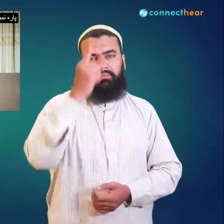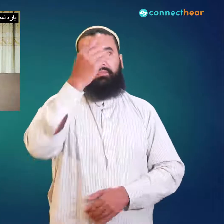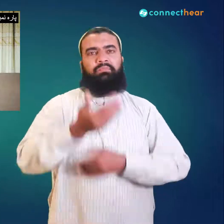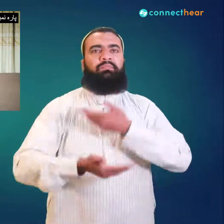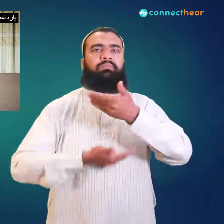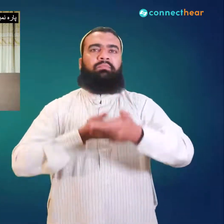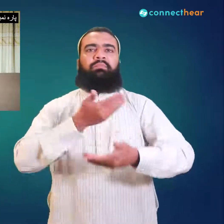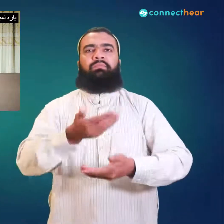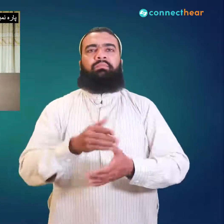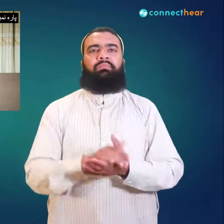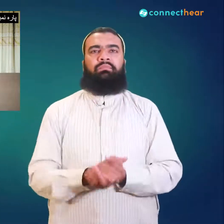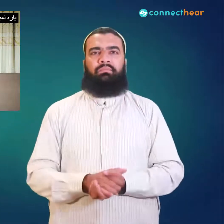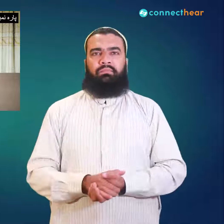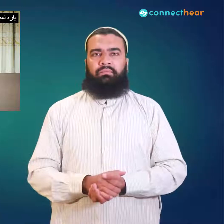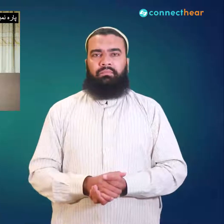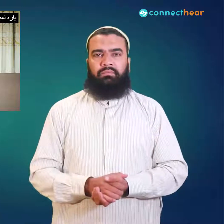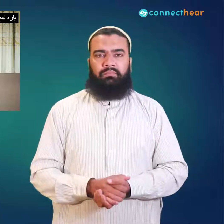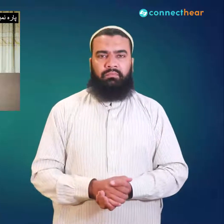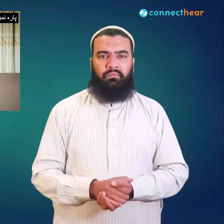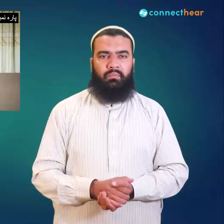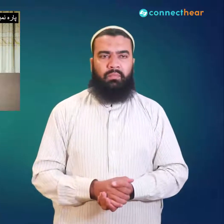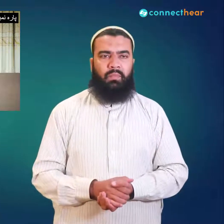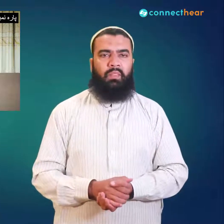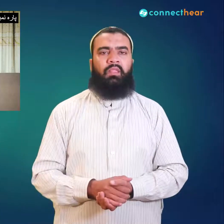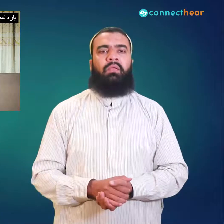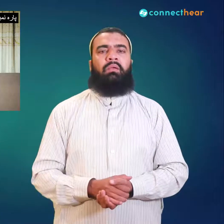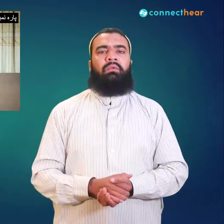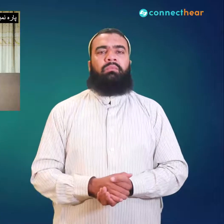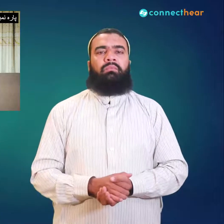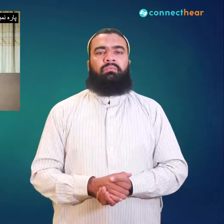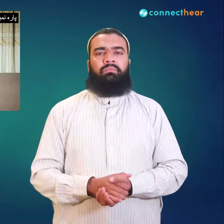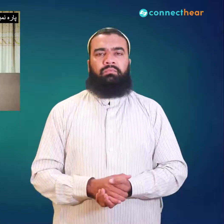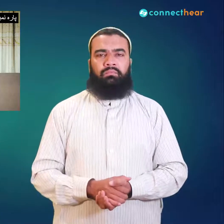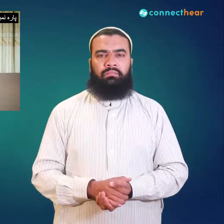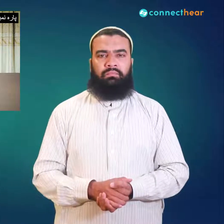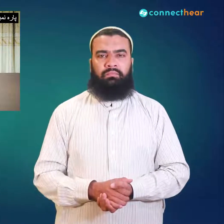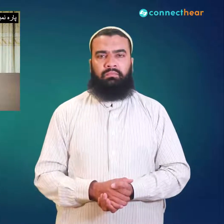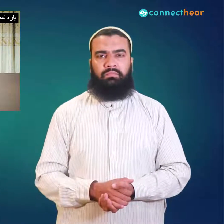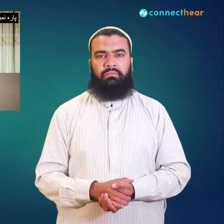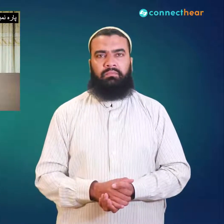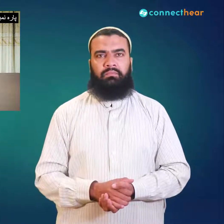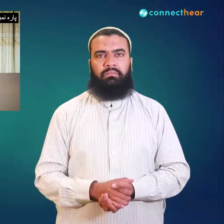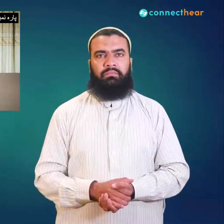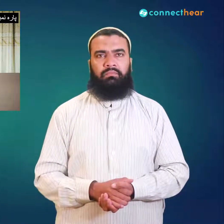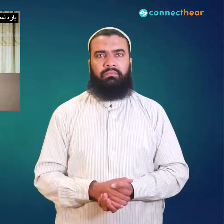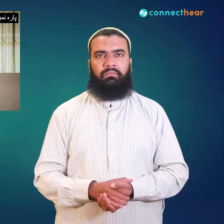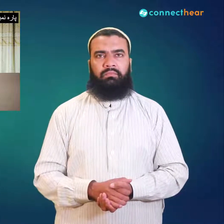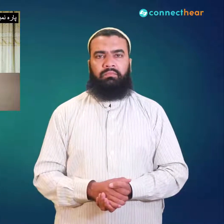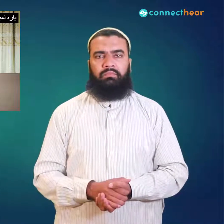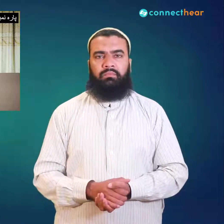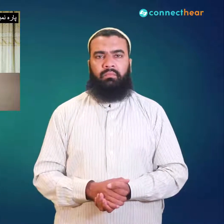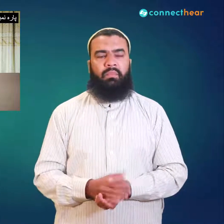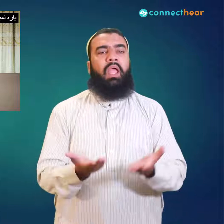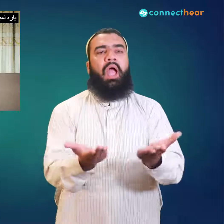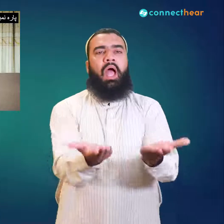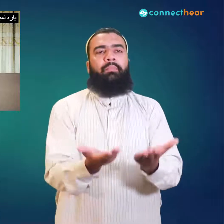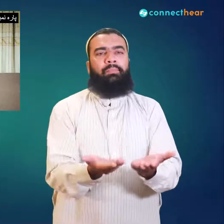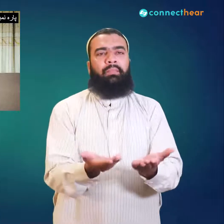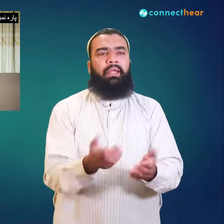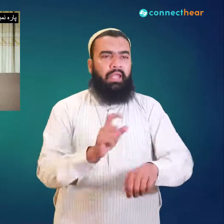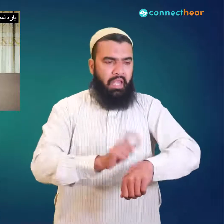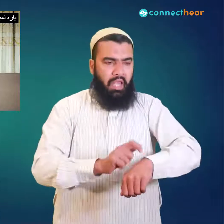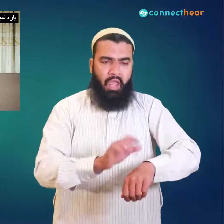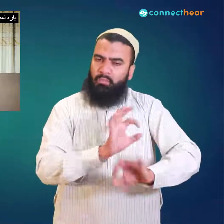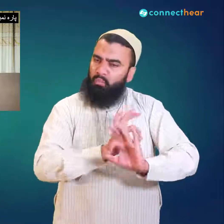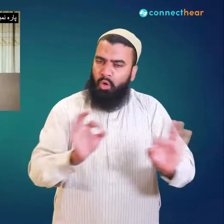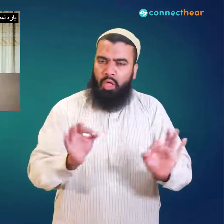رکوع نمبر 10 آیت نمبر 45، وَيَوْمَ يَحْشُرُهُمْ كَأَن لَّمْ يَلْبَثُوا إِلَّا سَاعَةً، قیامت